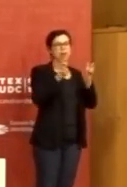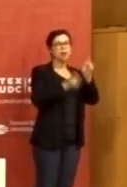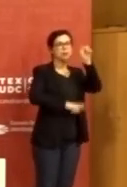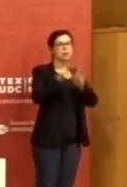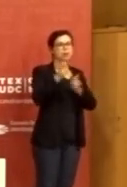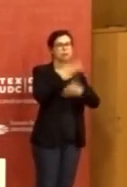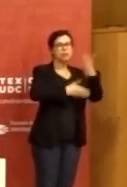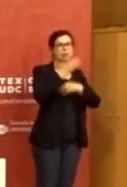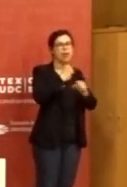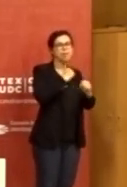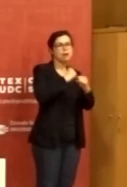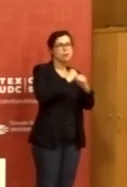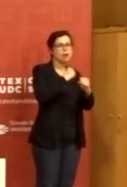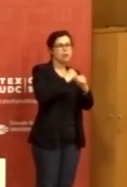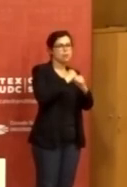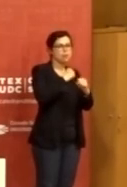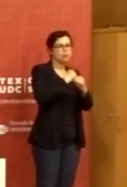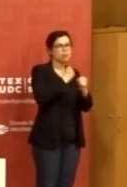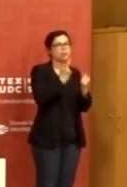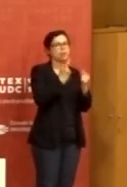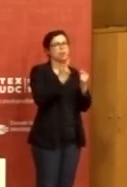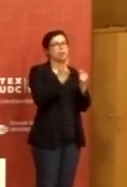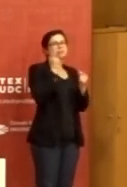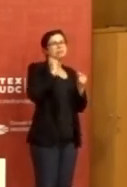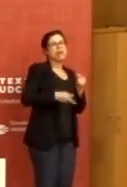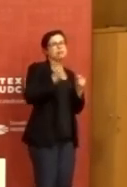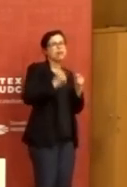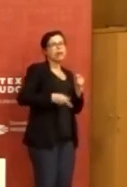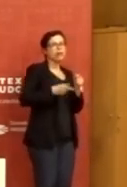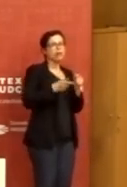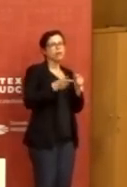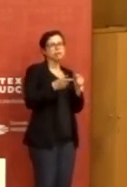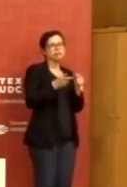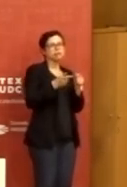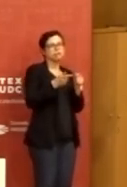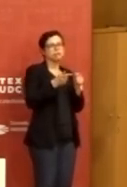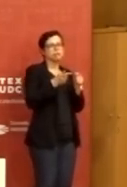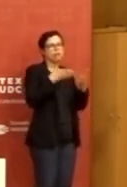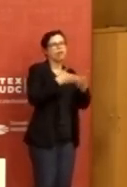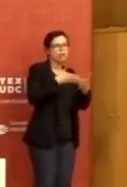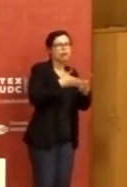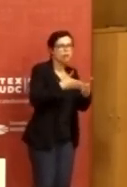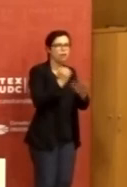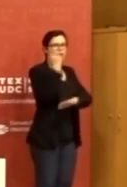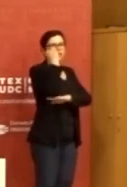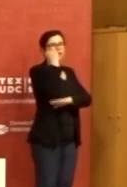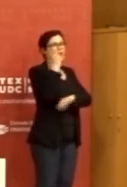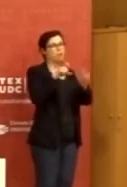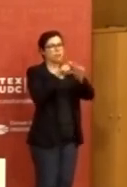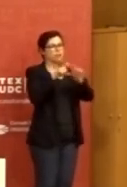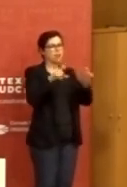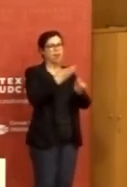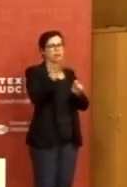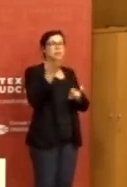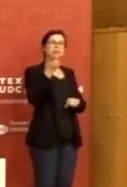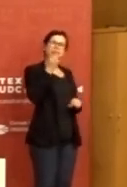con discapacidad, que la pata de las empresas es la que se está tocando en este caso aquí, pero también que nos encontramos con que